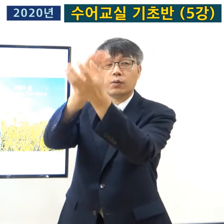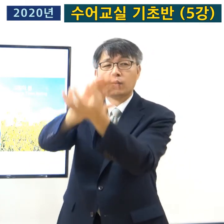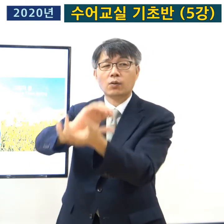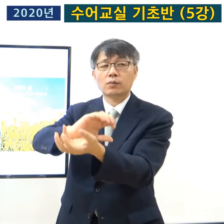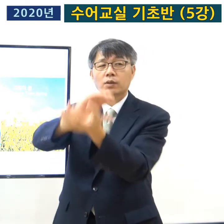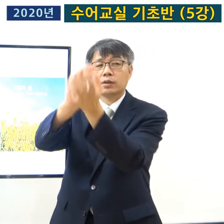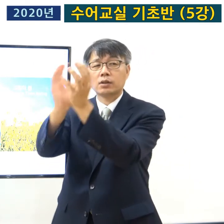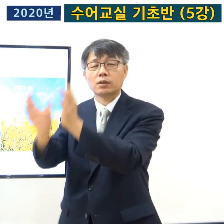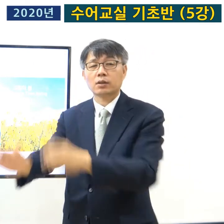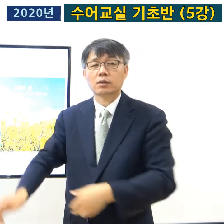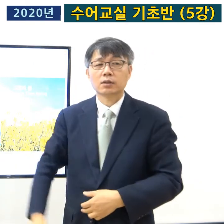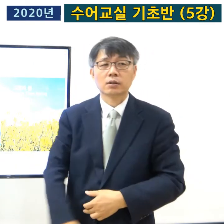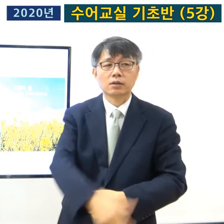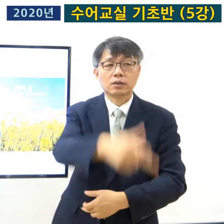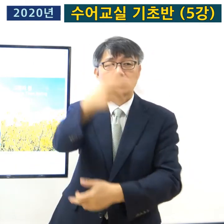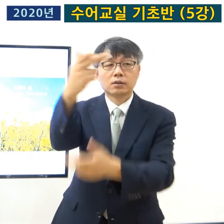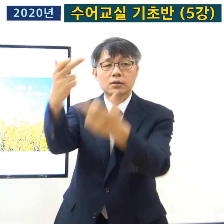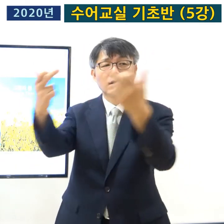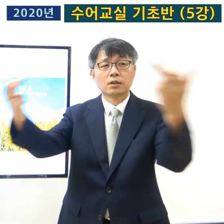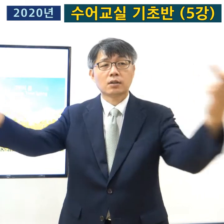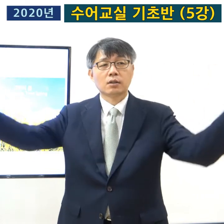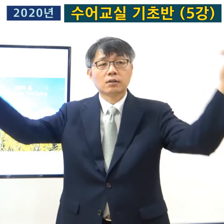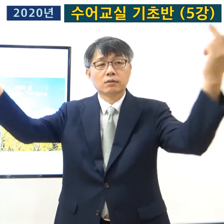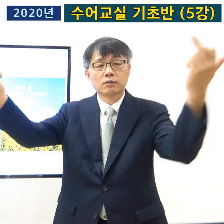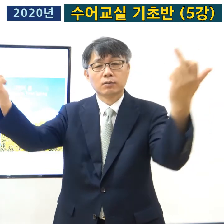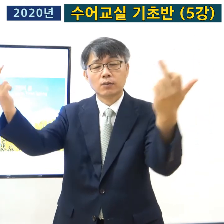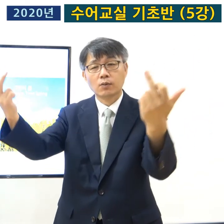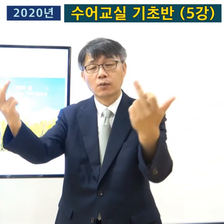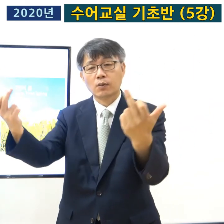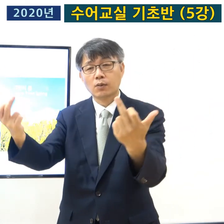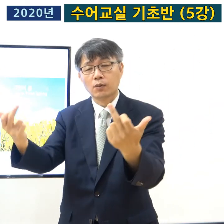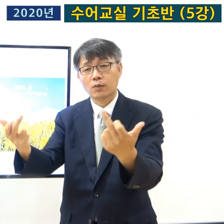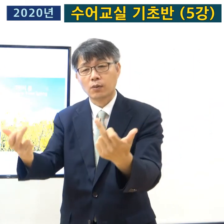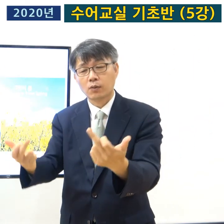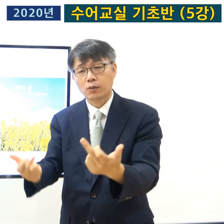꽃 피는 산골